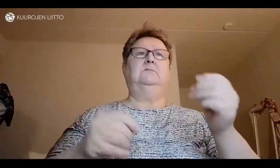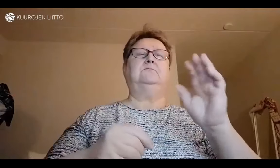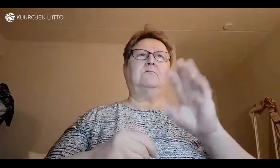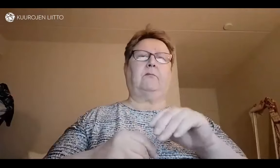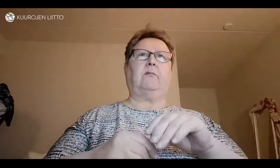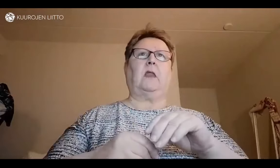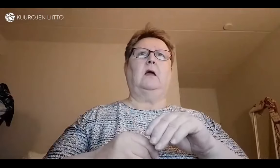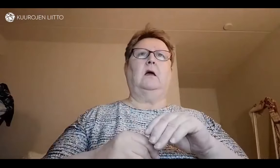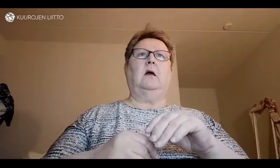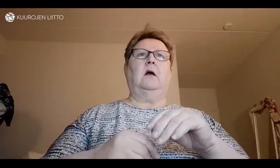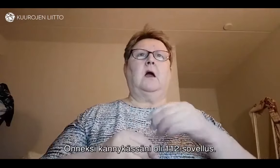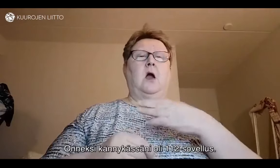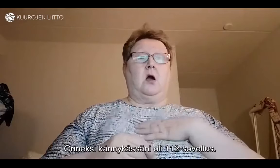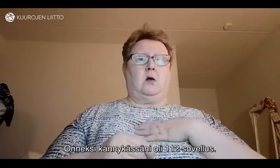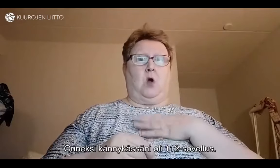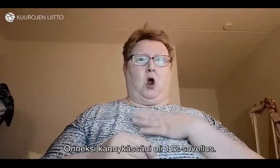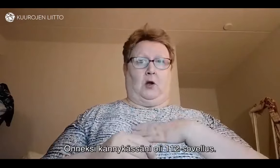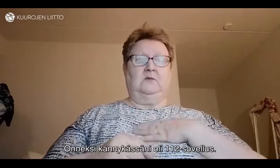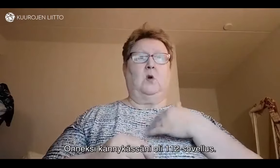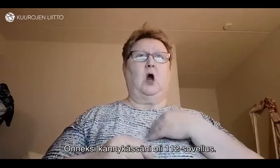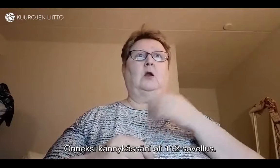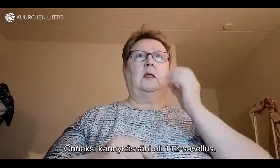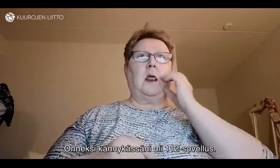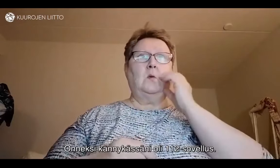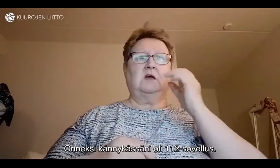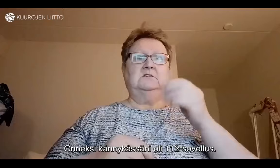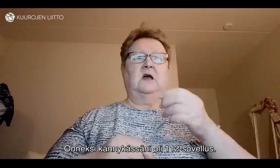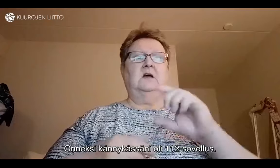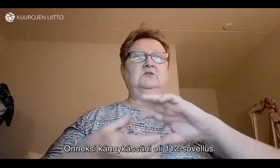Joten meidän oli tilattava ambulanssi.